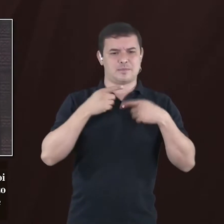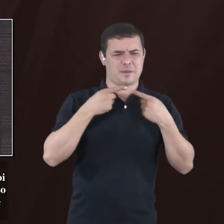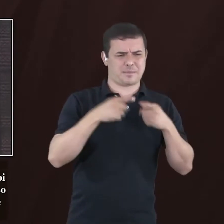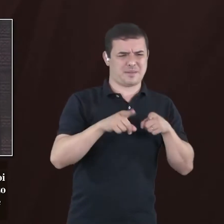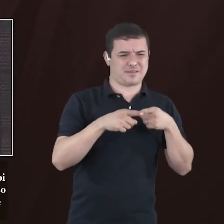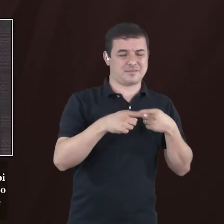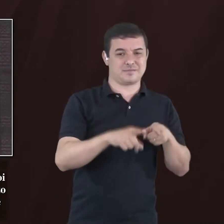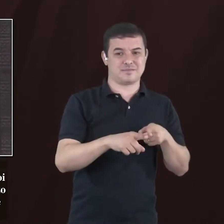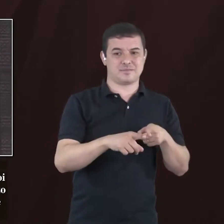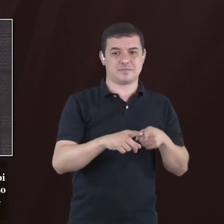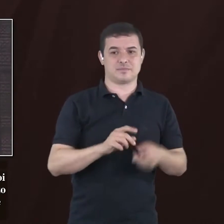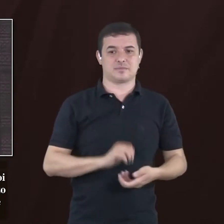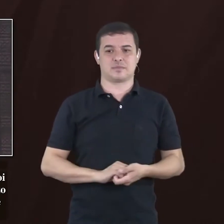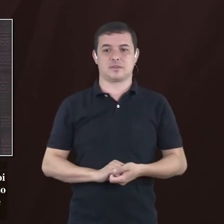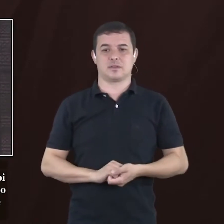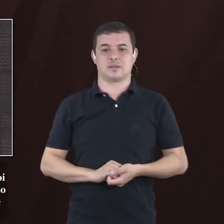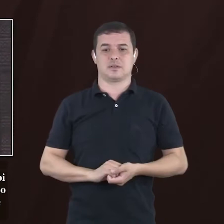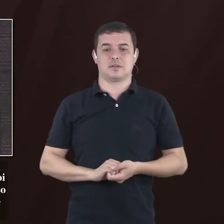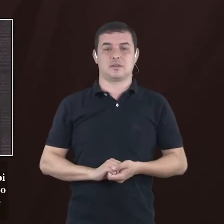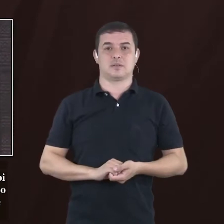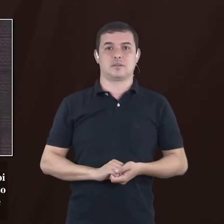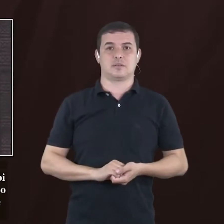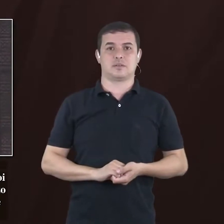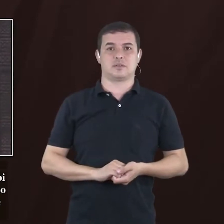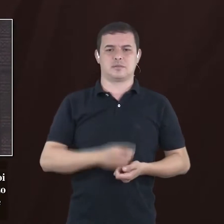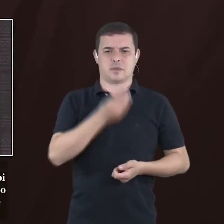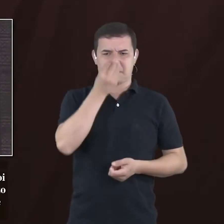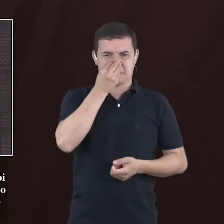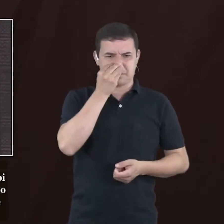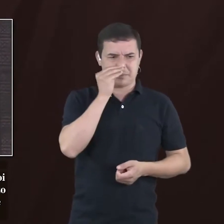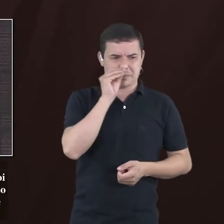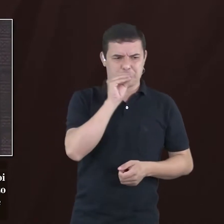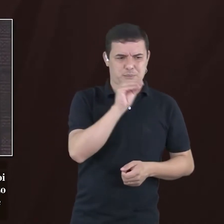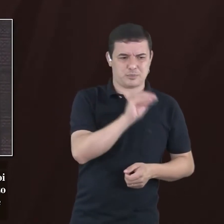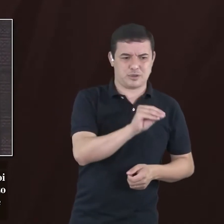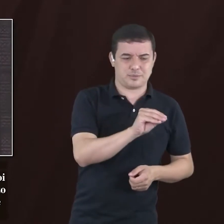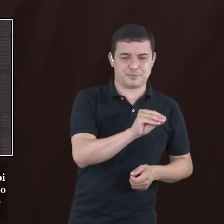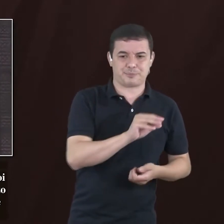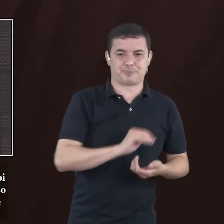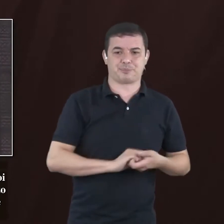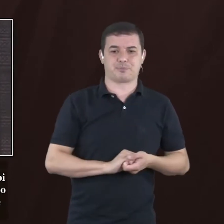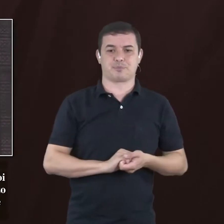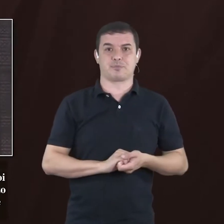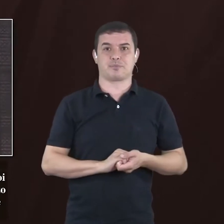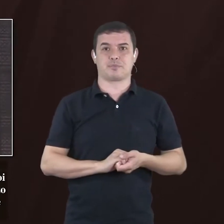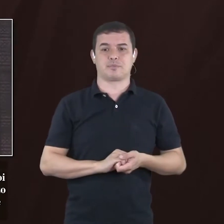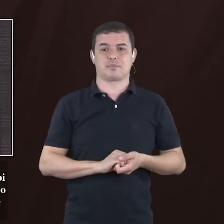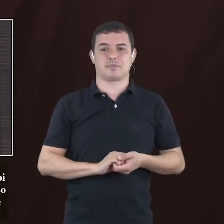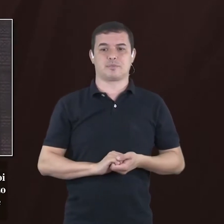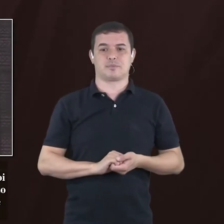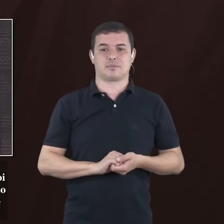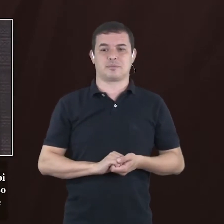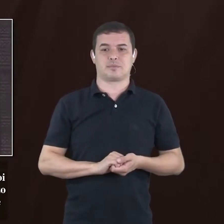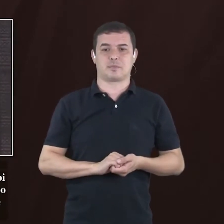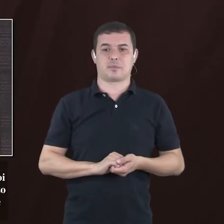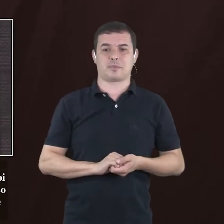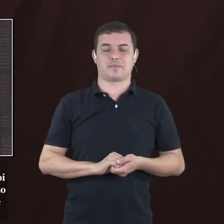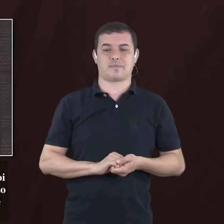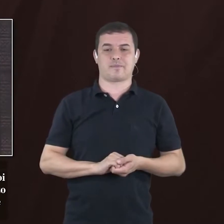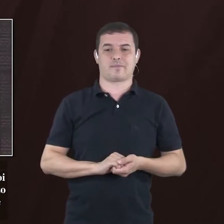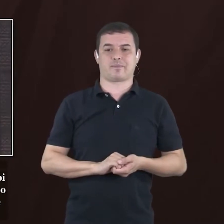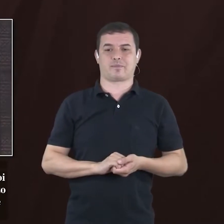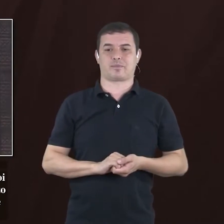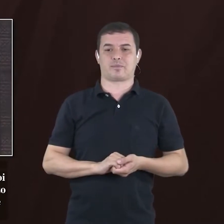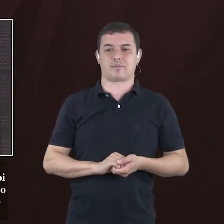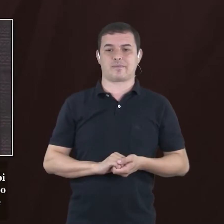me revelastes desprezo nem desgosto. Desgosto aqui é repugnância. Então